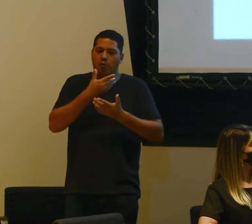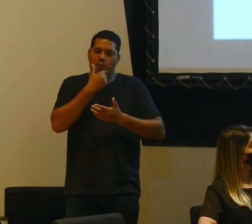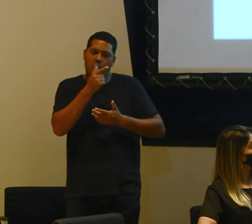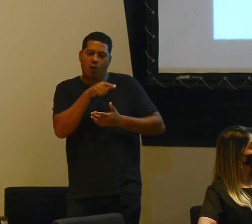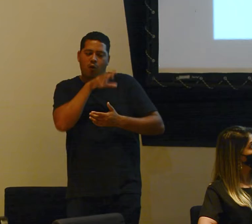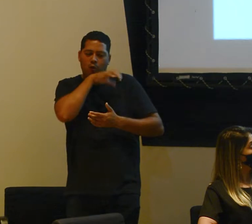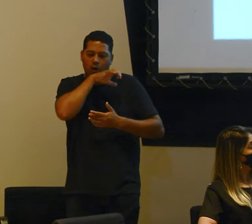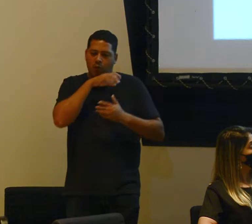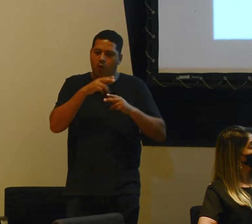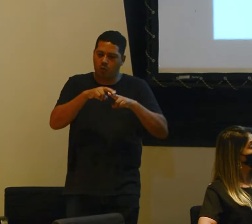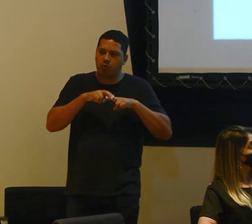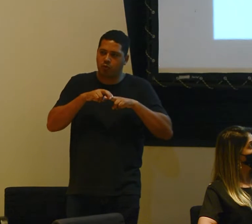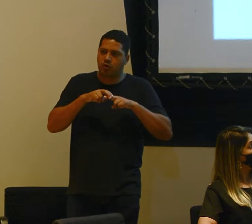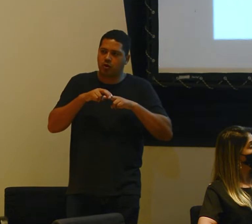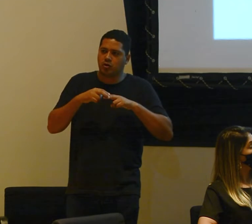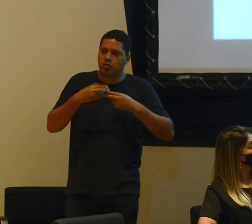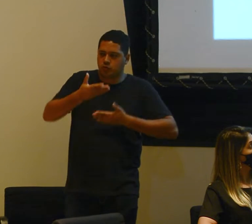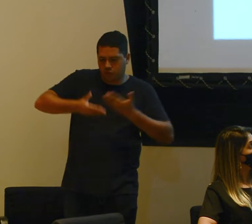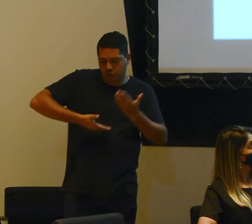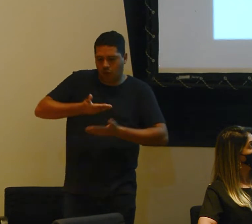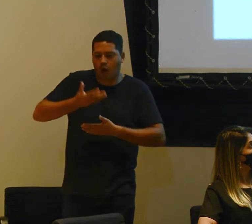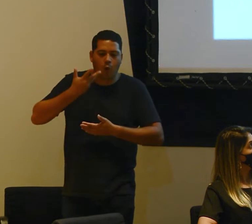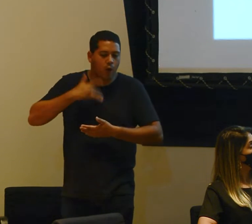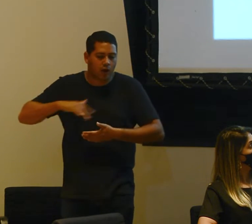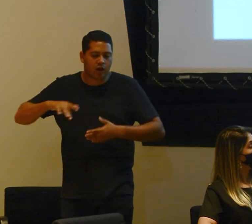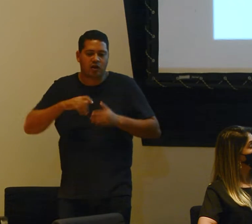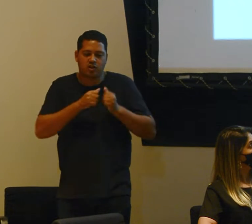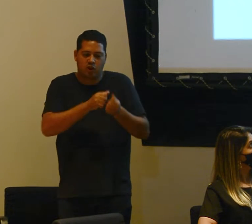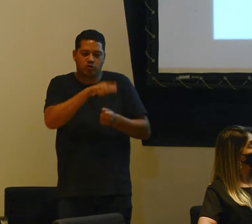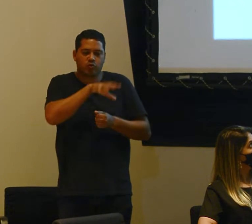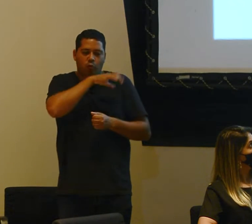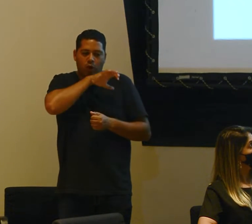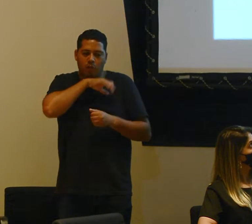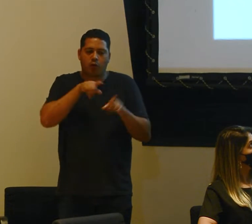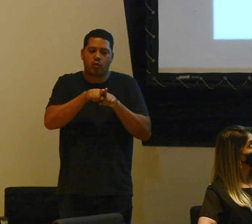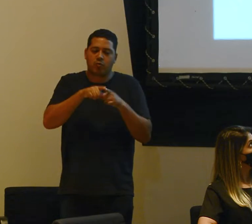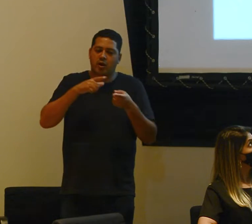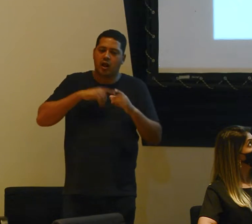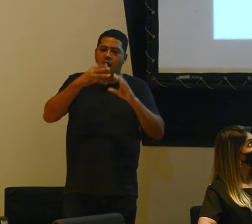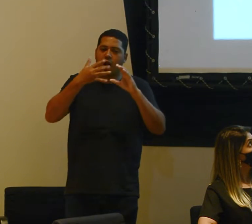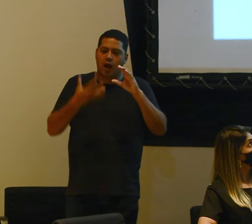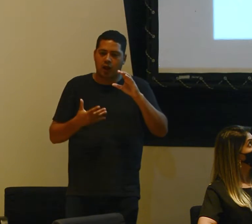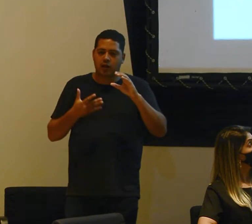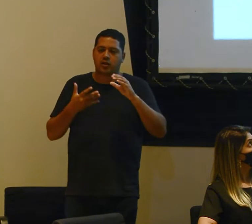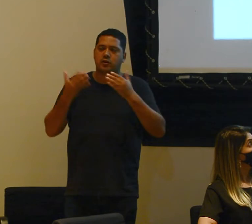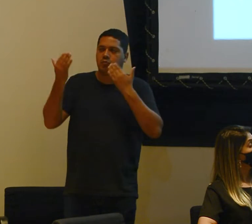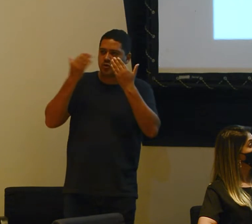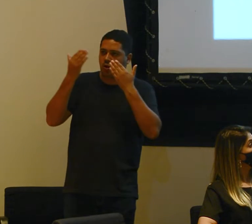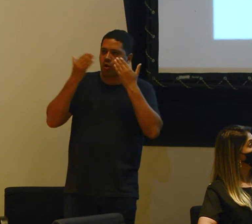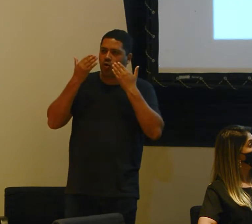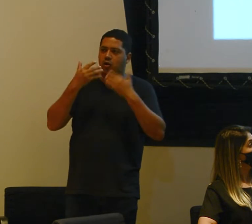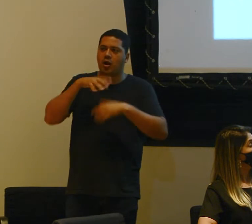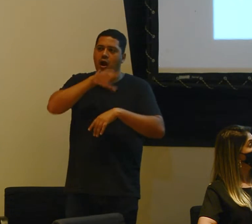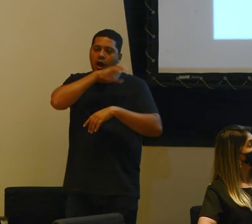interagir com essa criança por meio da presença daquele animal. E aspectos psicológicos. Bom, animais,